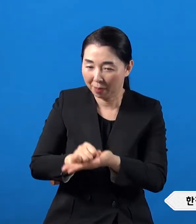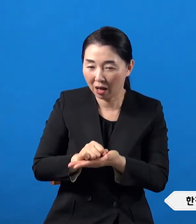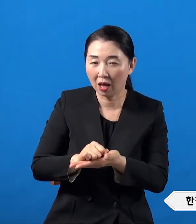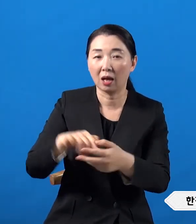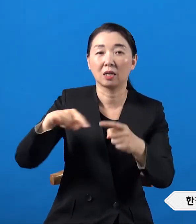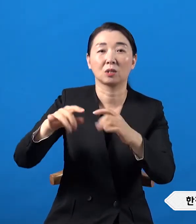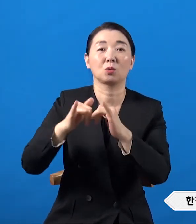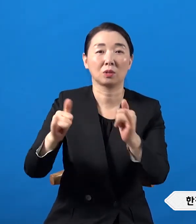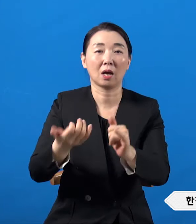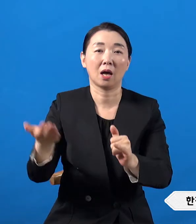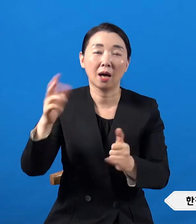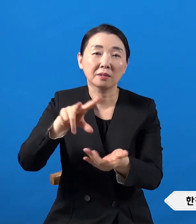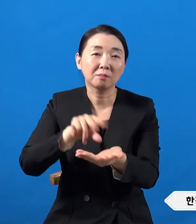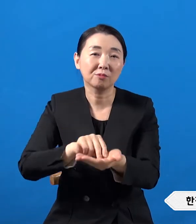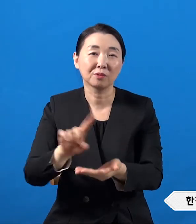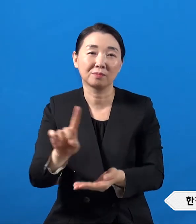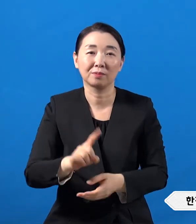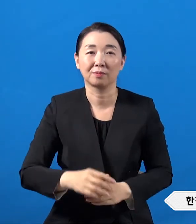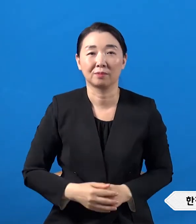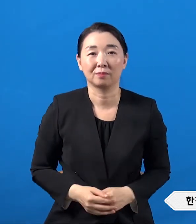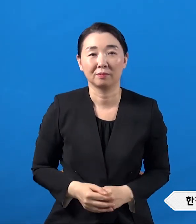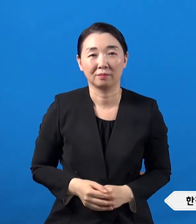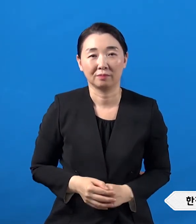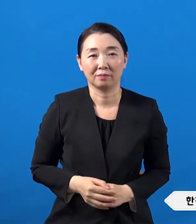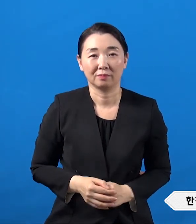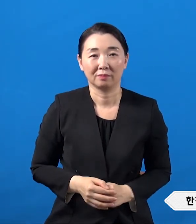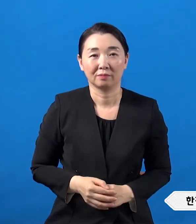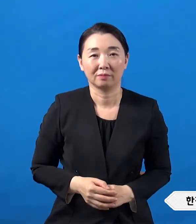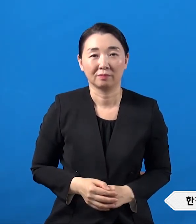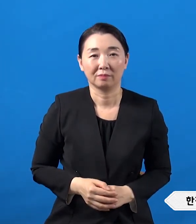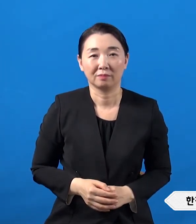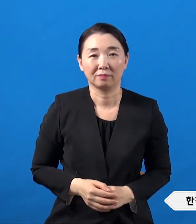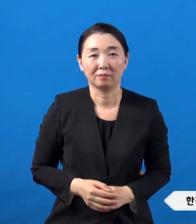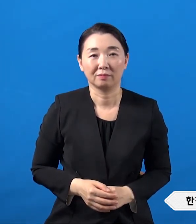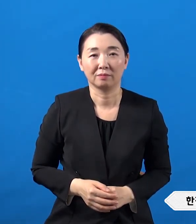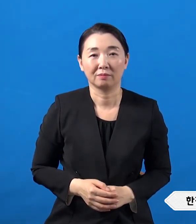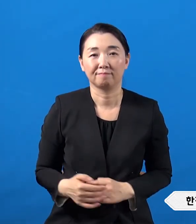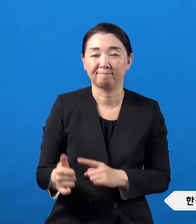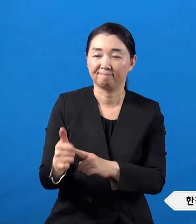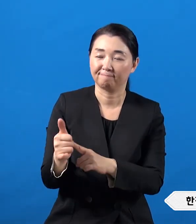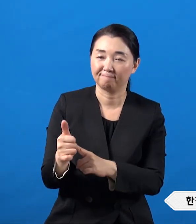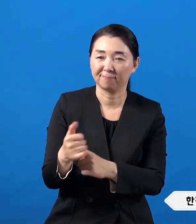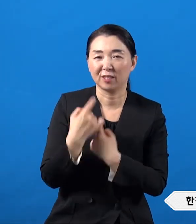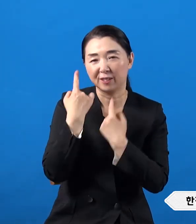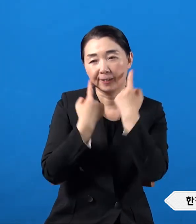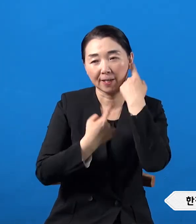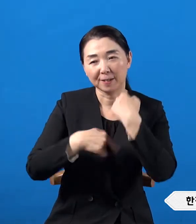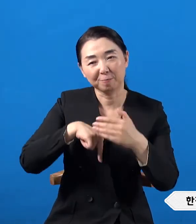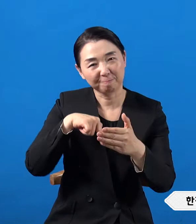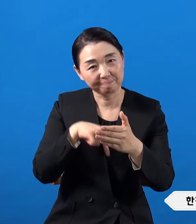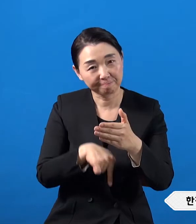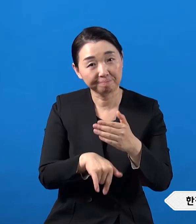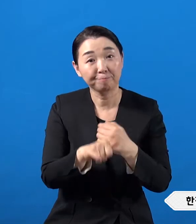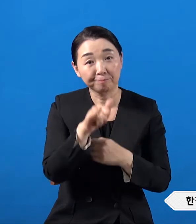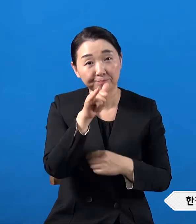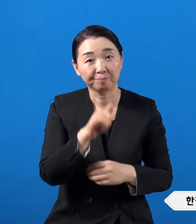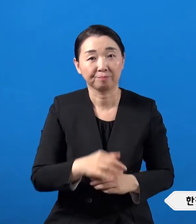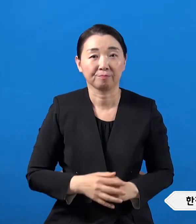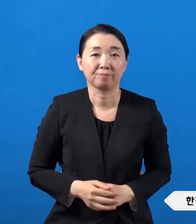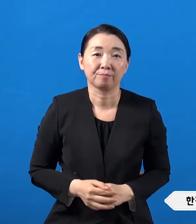지도자지만은 한 가지 문제가 있었습니다. 그에게 깊은 상처가